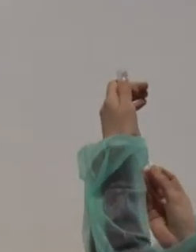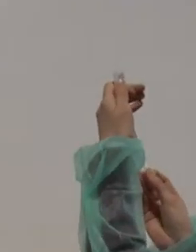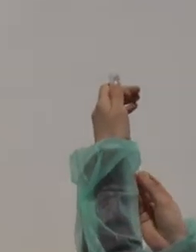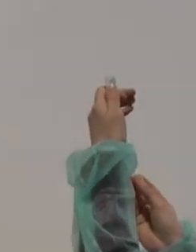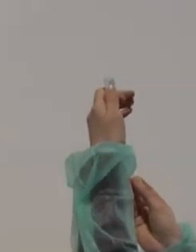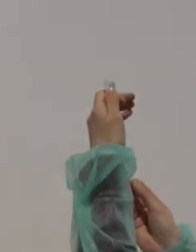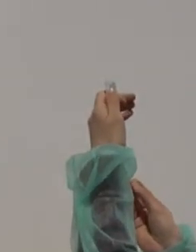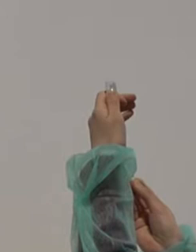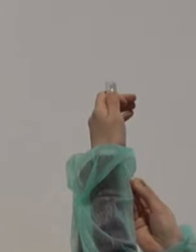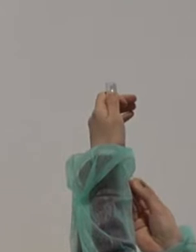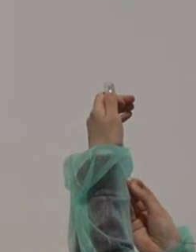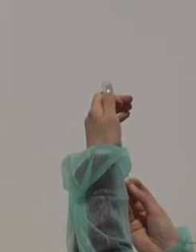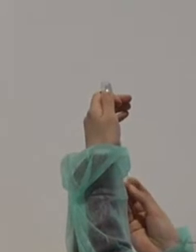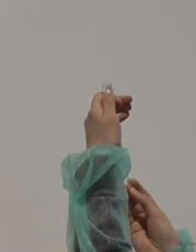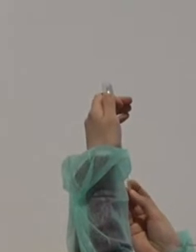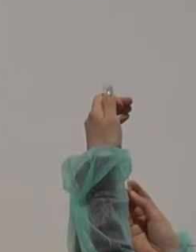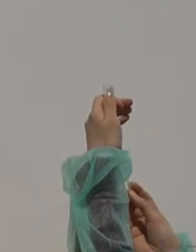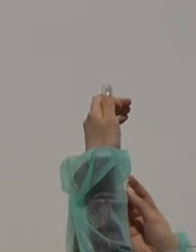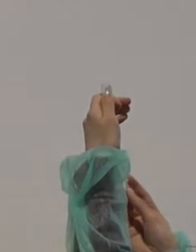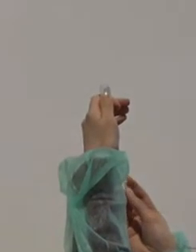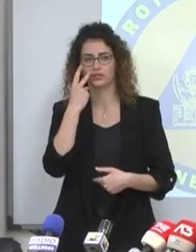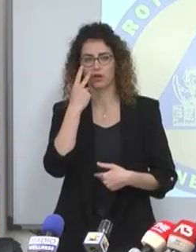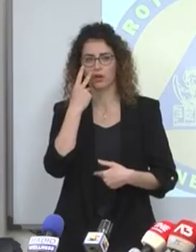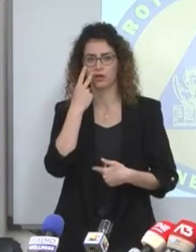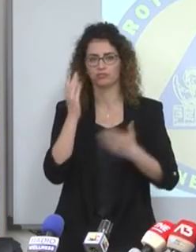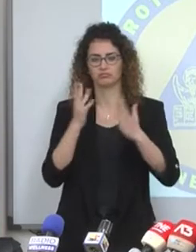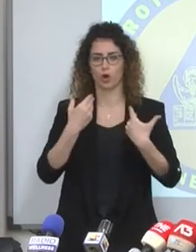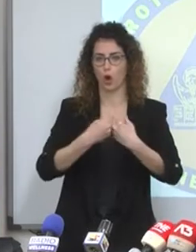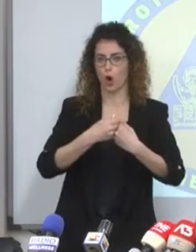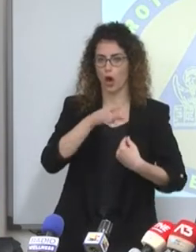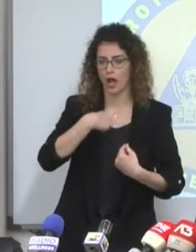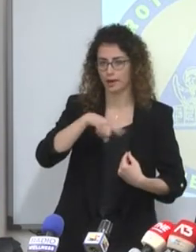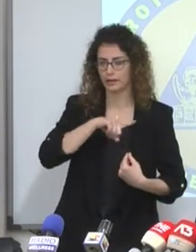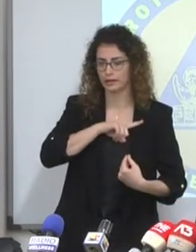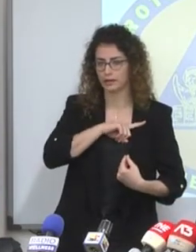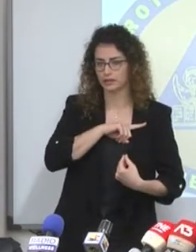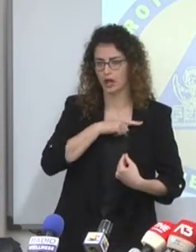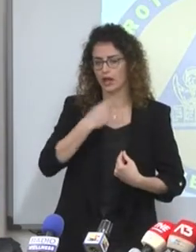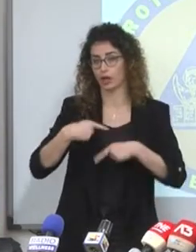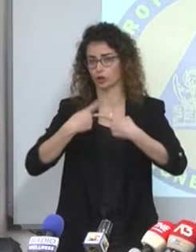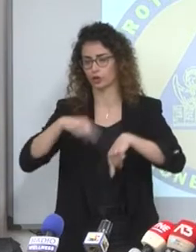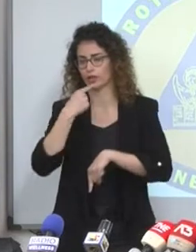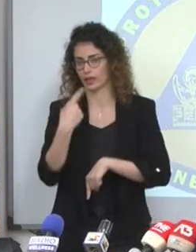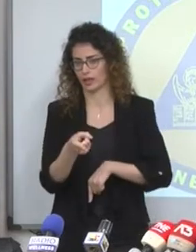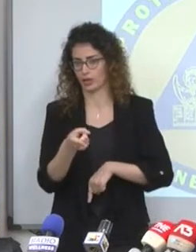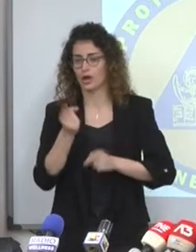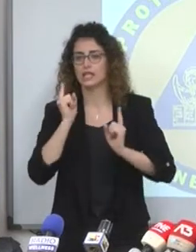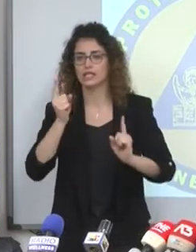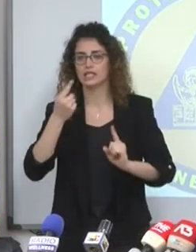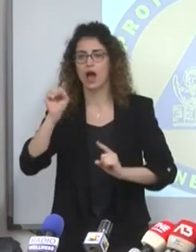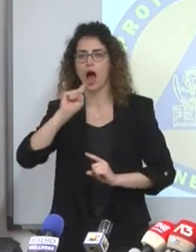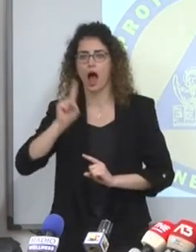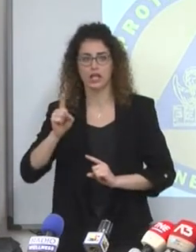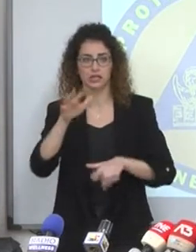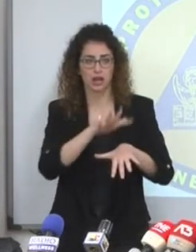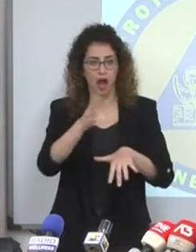parlato molto chiaro nel summit con gli altri governatori e ho anche detto in riunione se non vi voglio nostra zeneca dalle